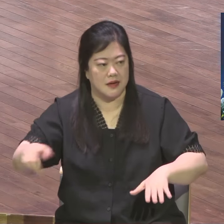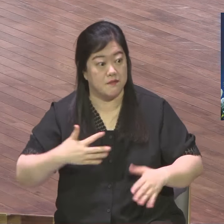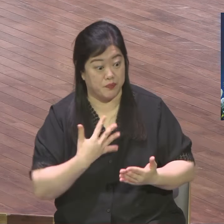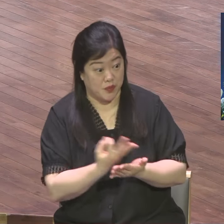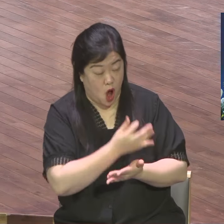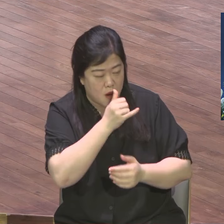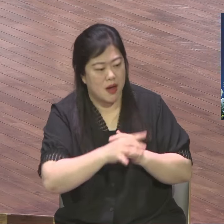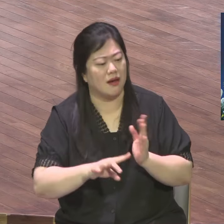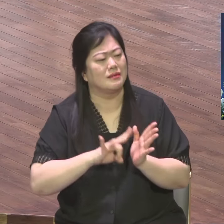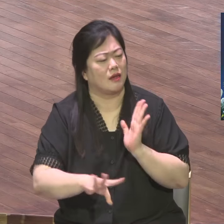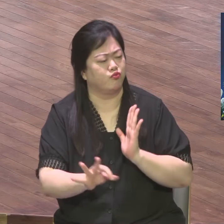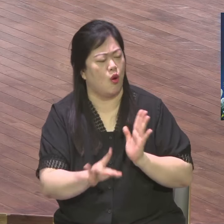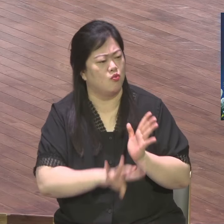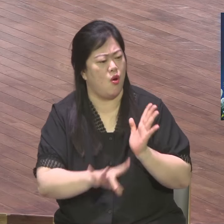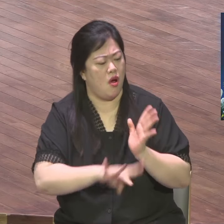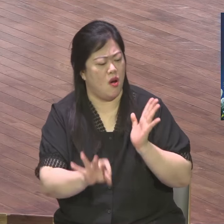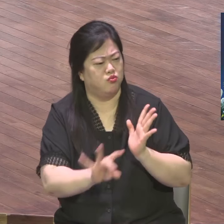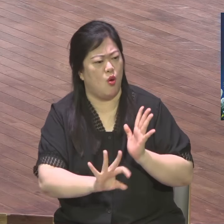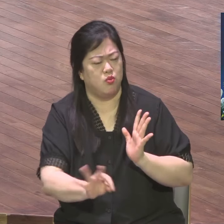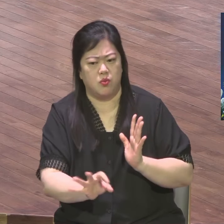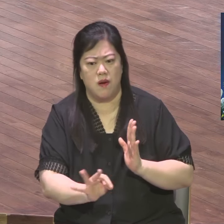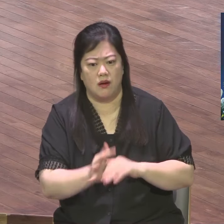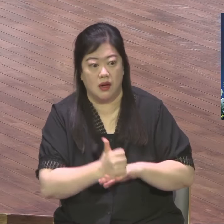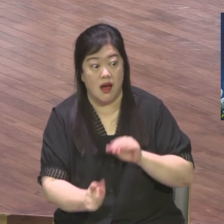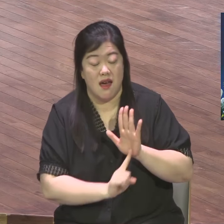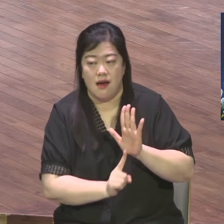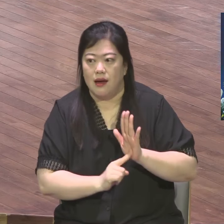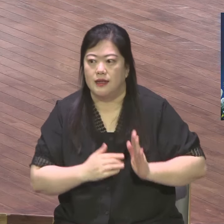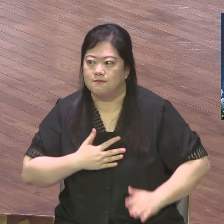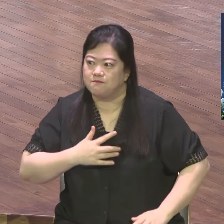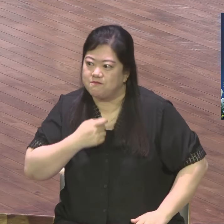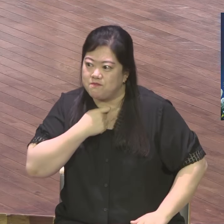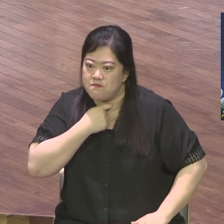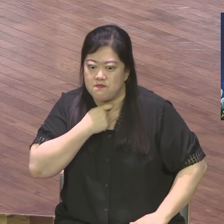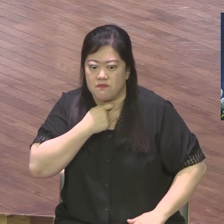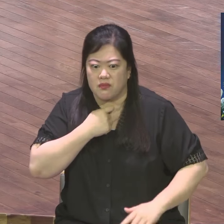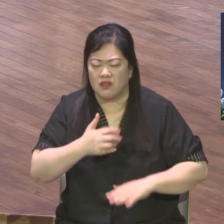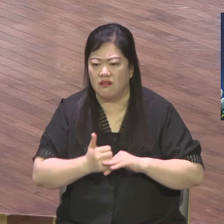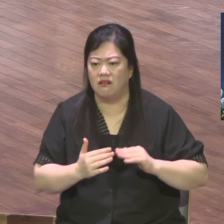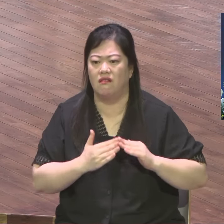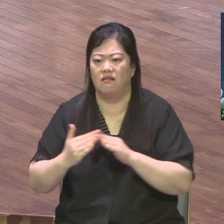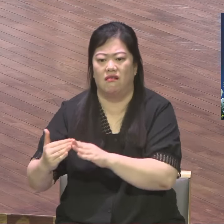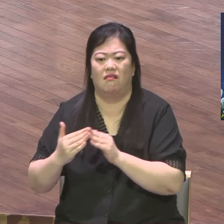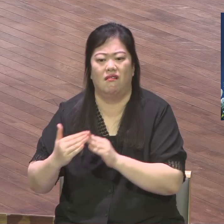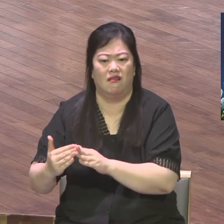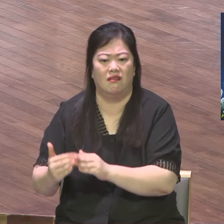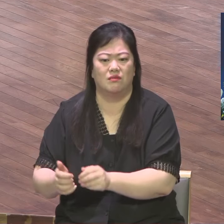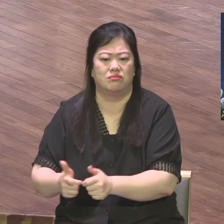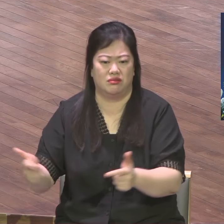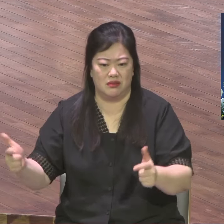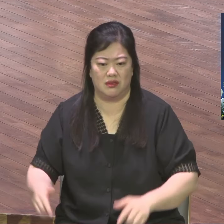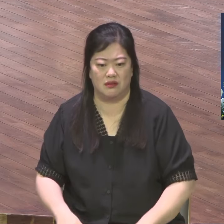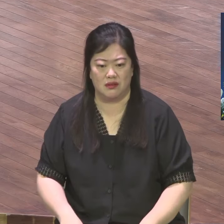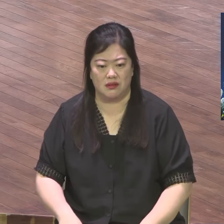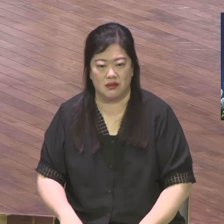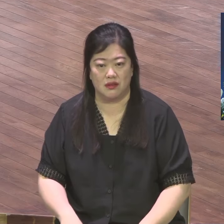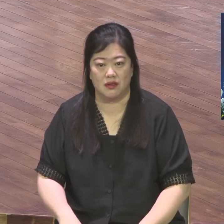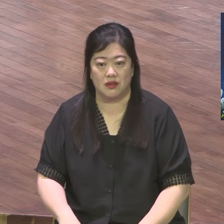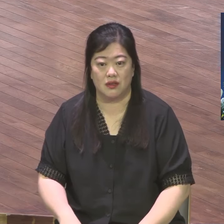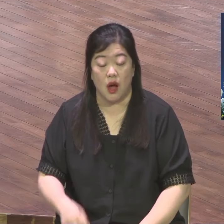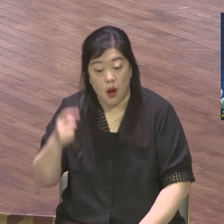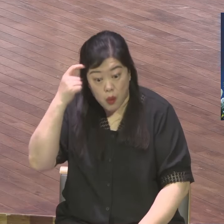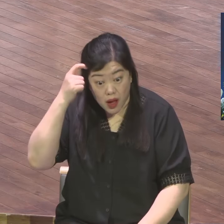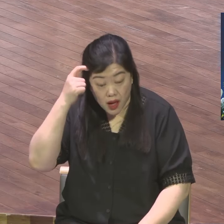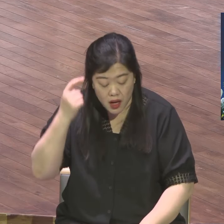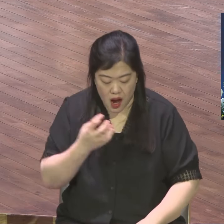명색이 홍콩의 이제 최고 지도자인데 뭐 다 지도를 본토에서 다 필요한 사람을